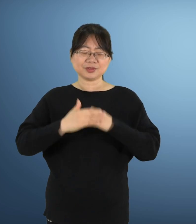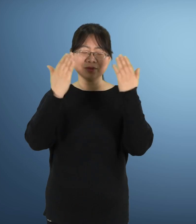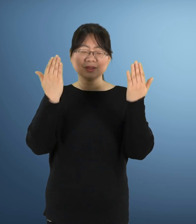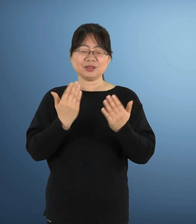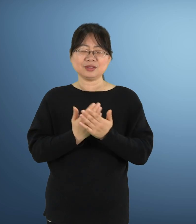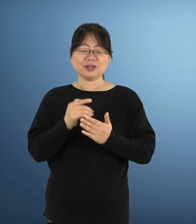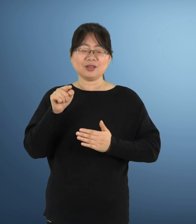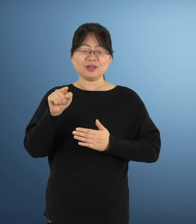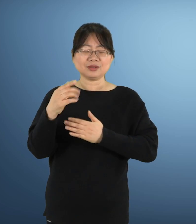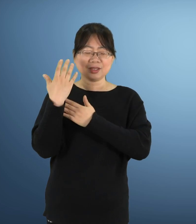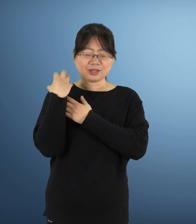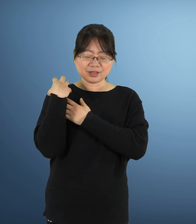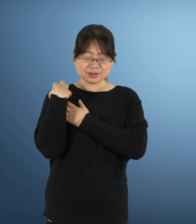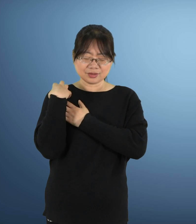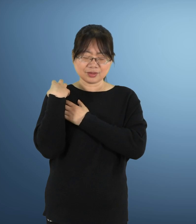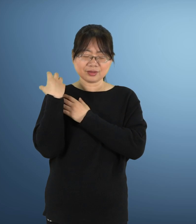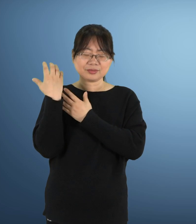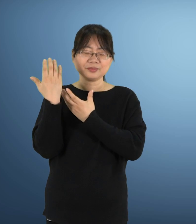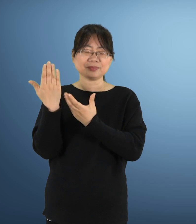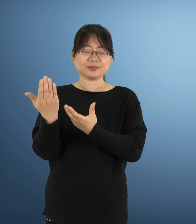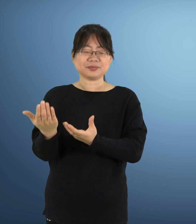사랑했던 모든 것